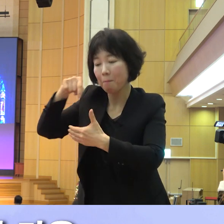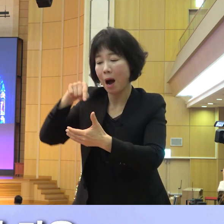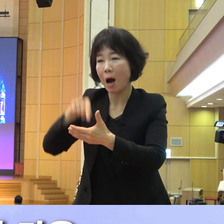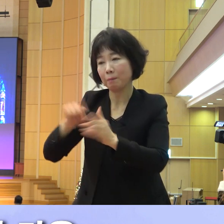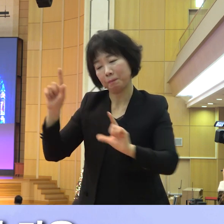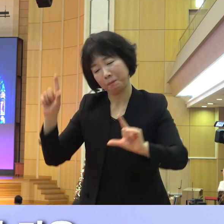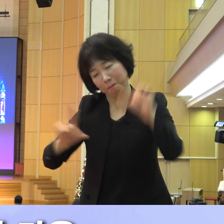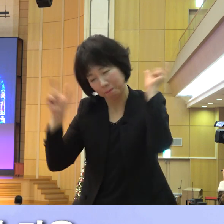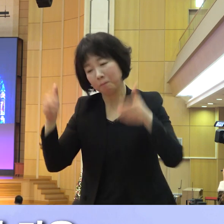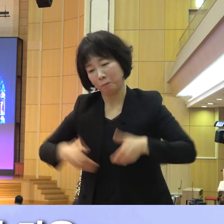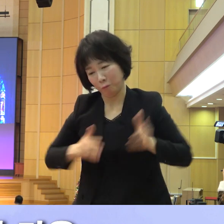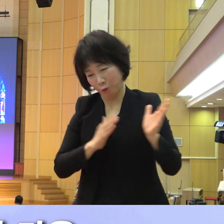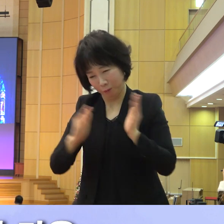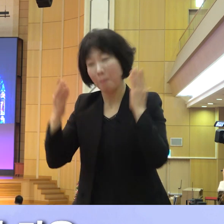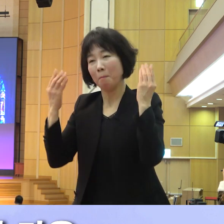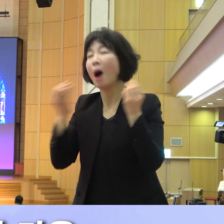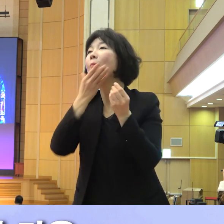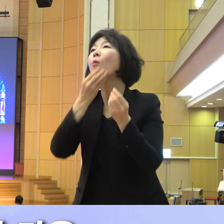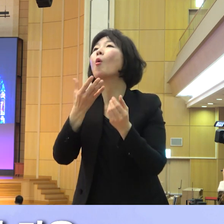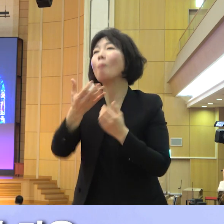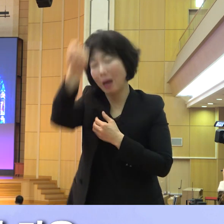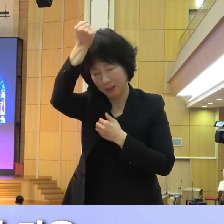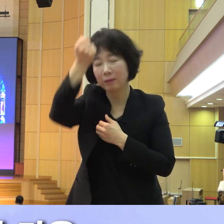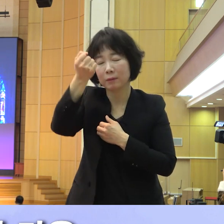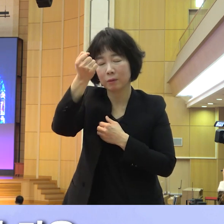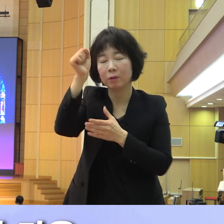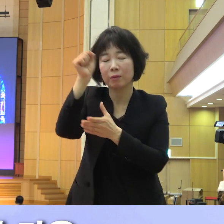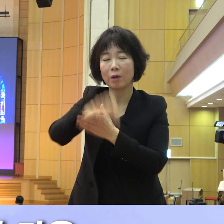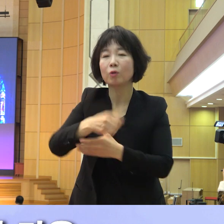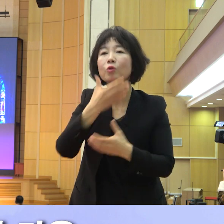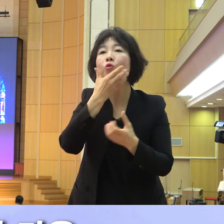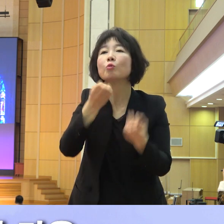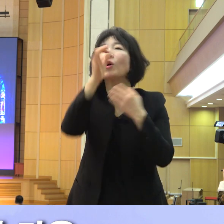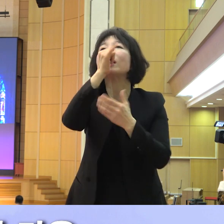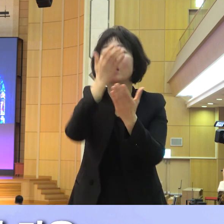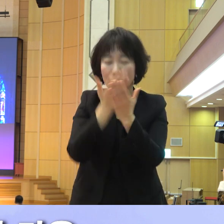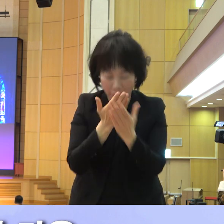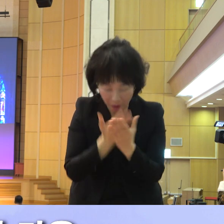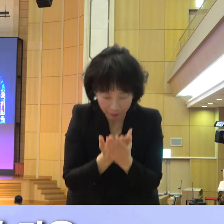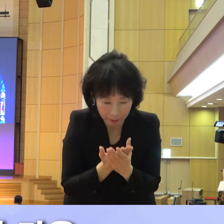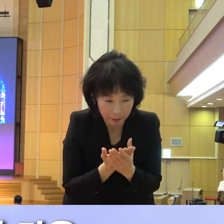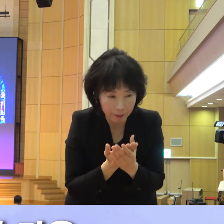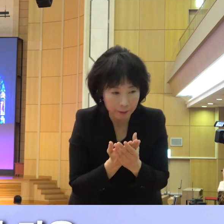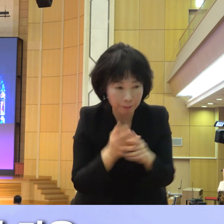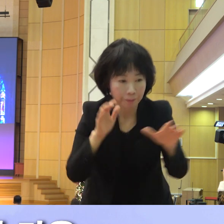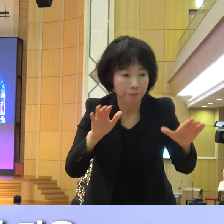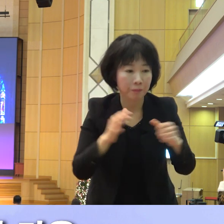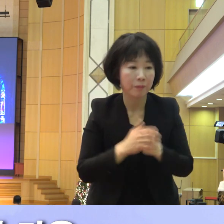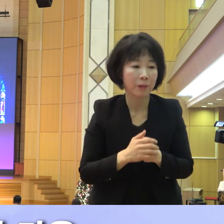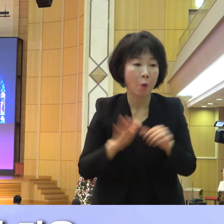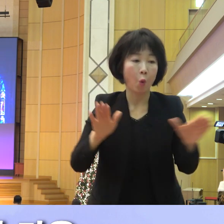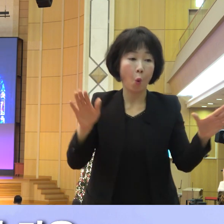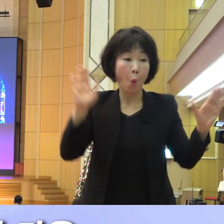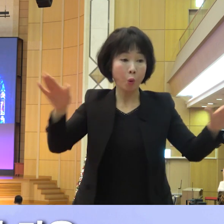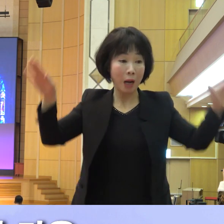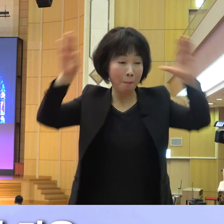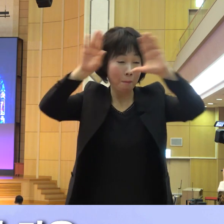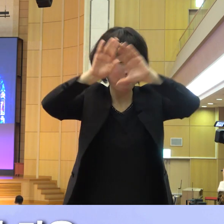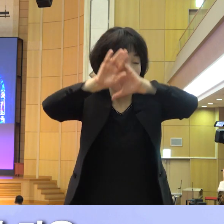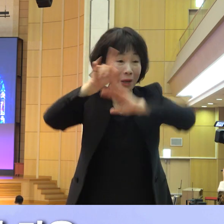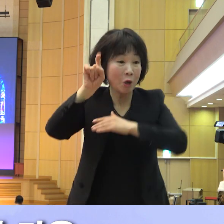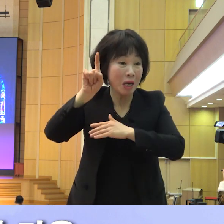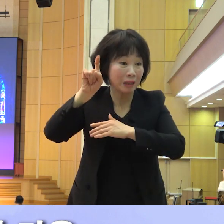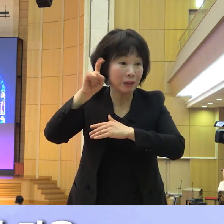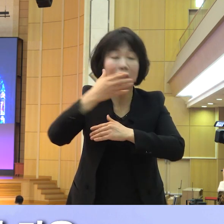마음으로 준비해서 축복기도 받는 놀라운 역사가 있게 하여 주옵소서. 이제 송구영신 예배를 통해서 축복을 빌